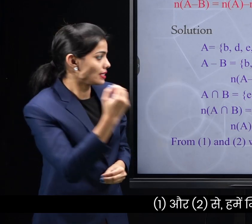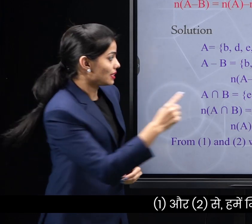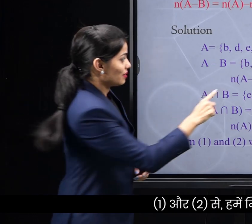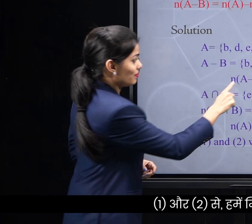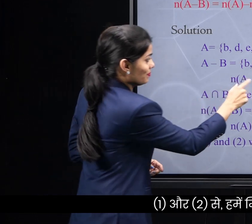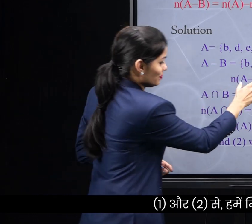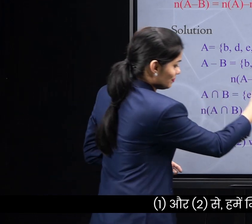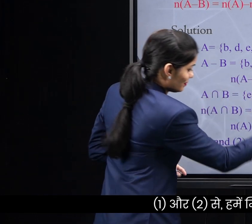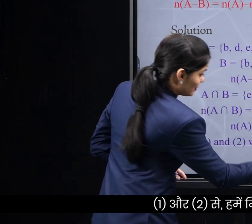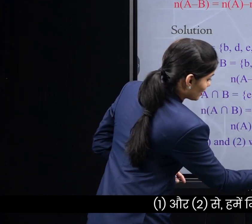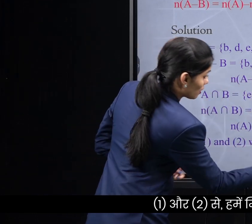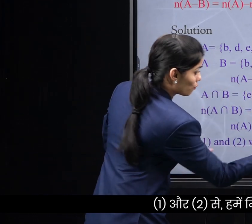A intersection B.